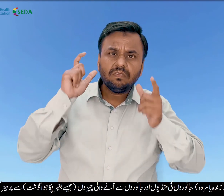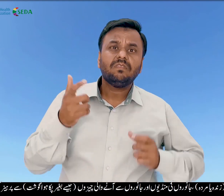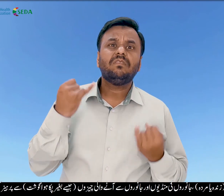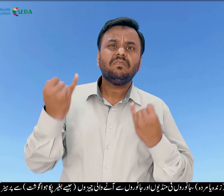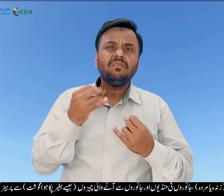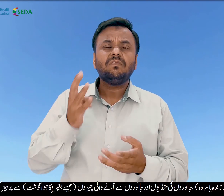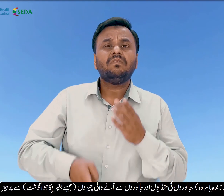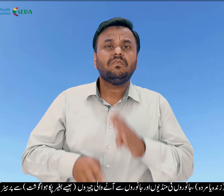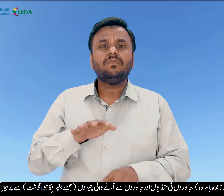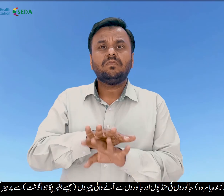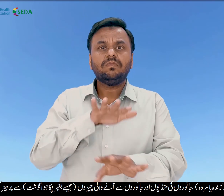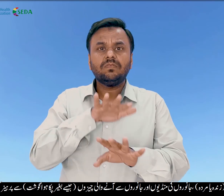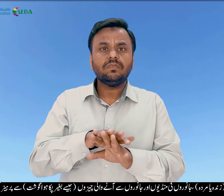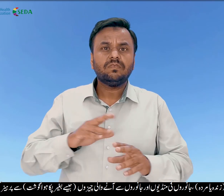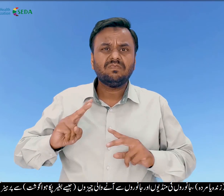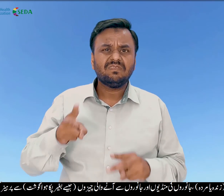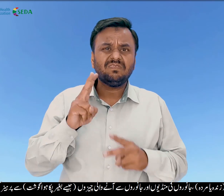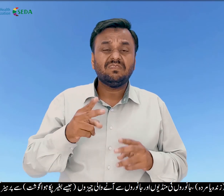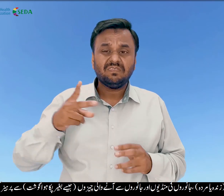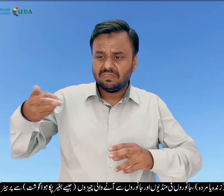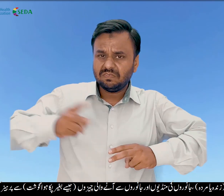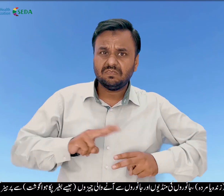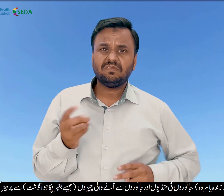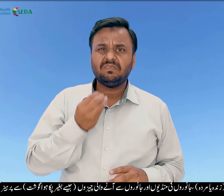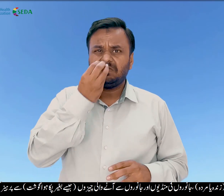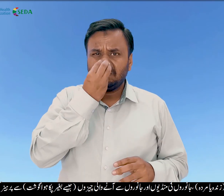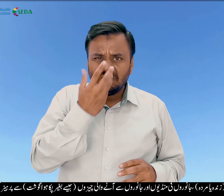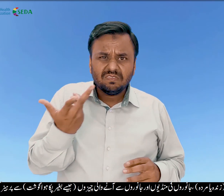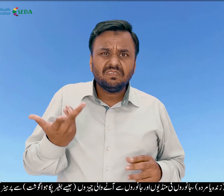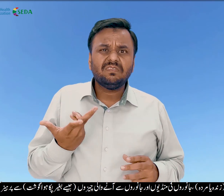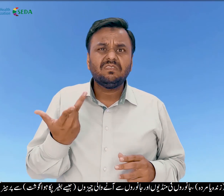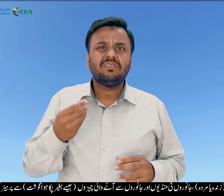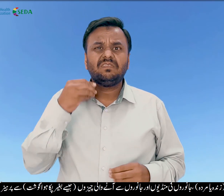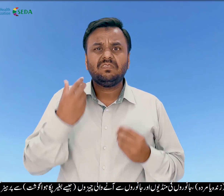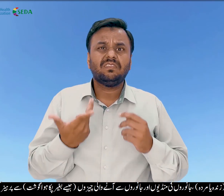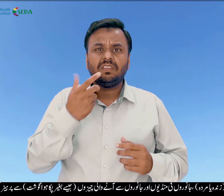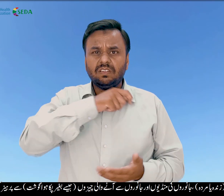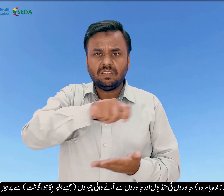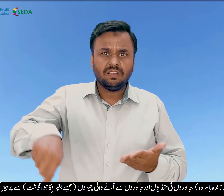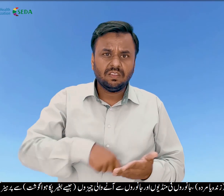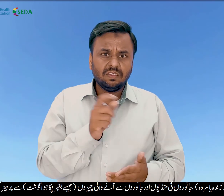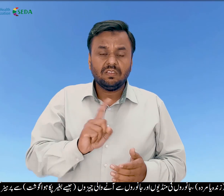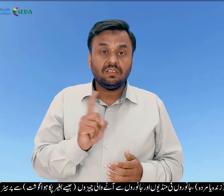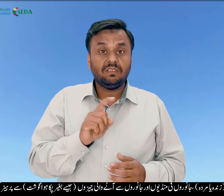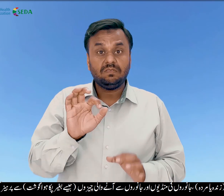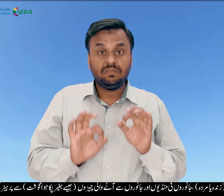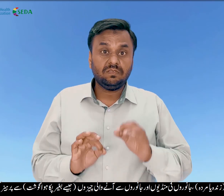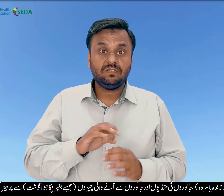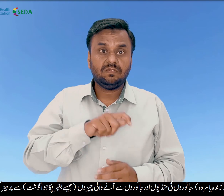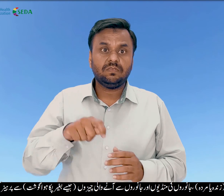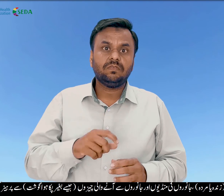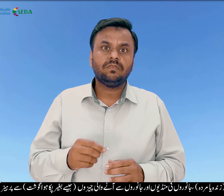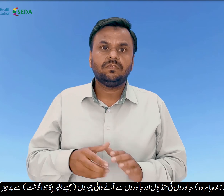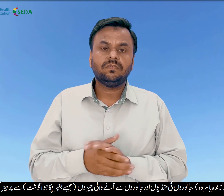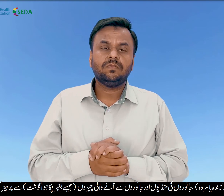کی منڈیوں اور جانوروں سے آنے والی چیزوں جیسے بغیر پکا ہوا گوشت سے پرہیز کریں۔